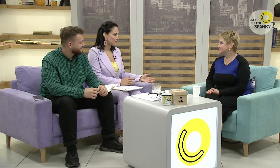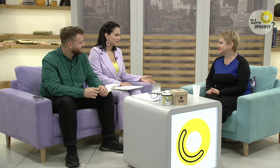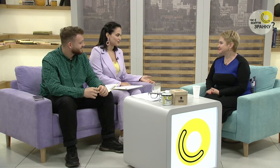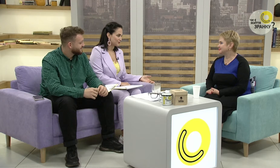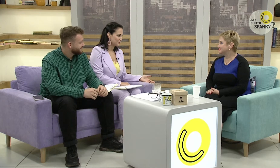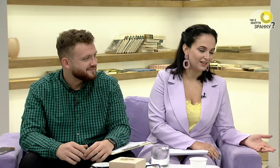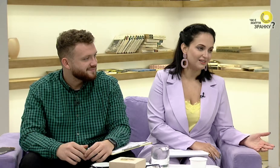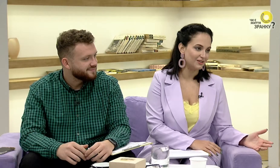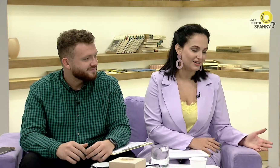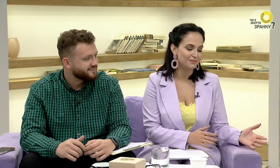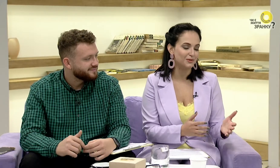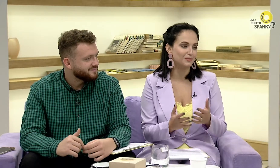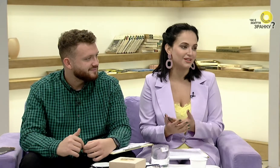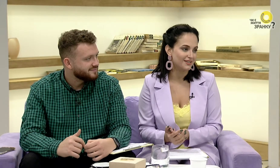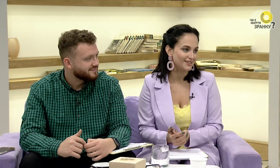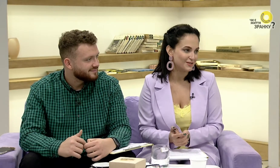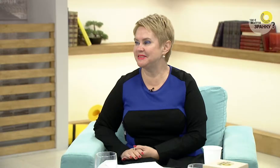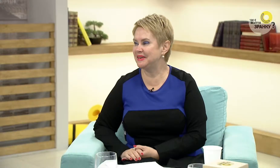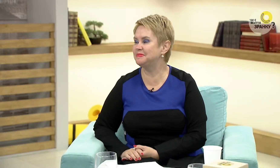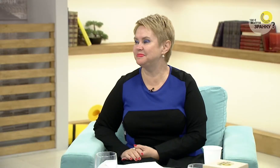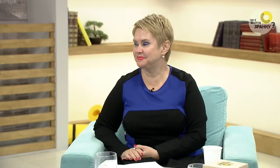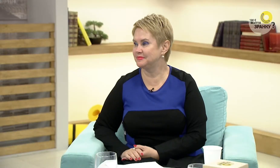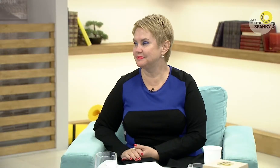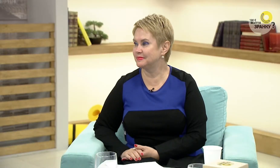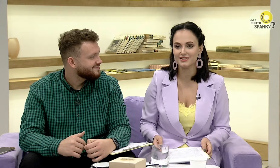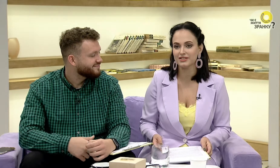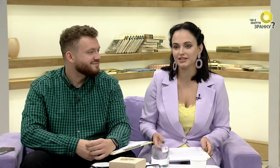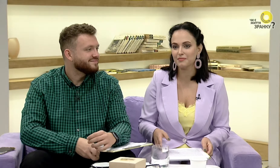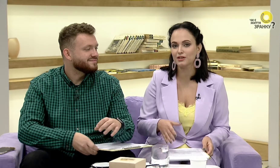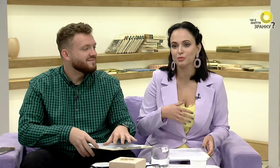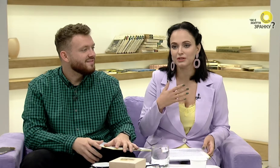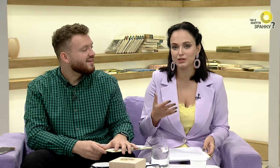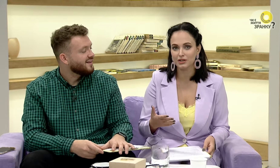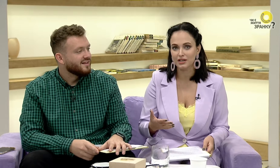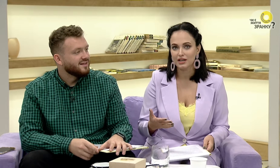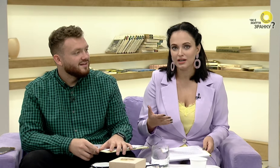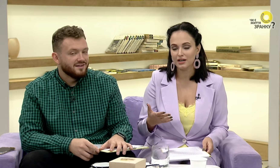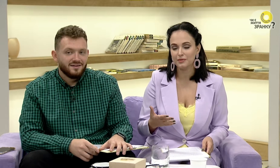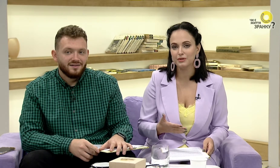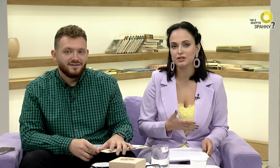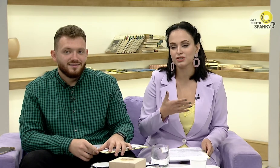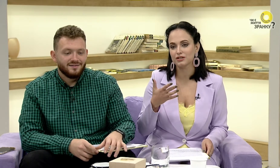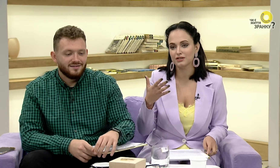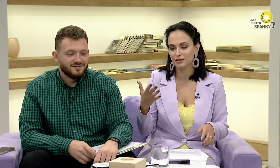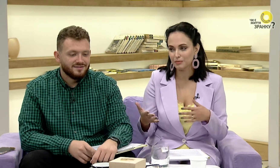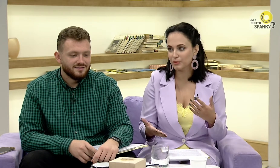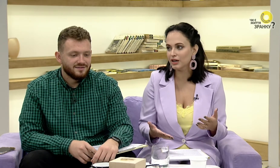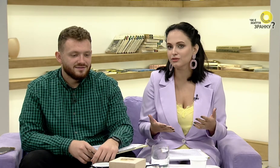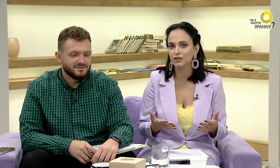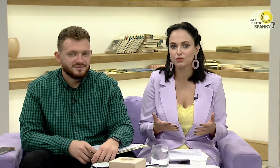по-перше, що завітали до нас. Будемо спасибо, зараз разом так розбиратися в цій темі і робити її більш популярною для того,